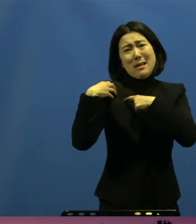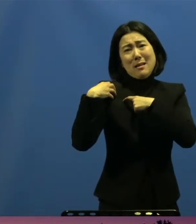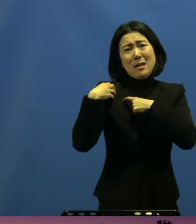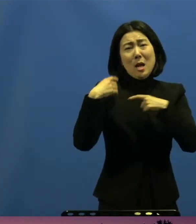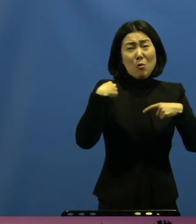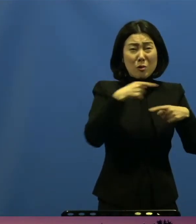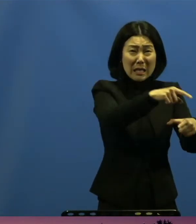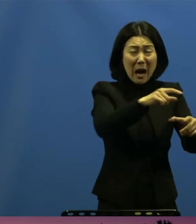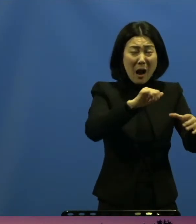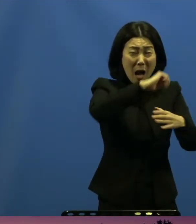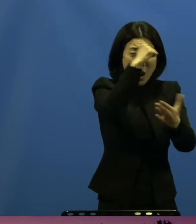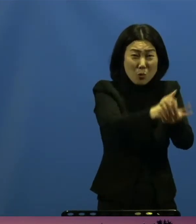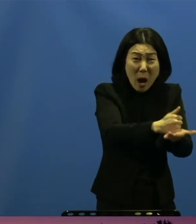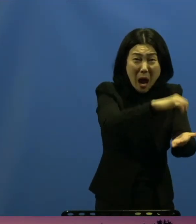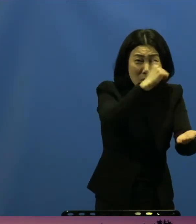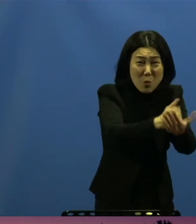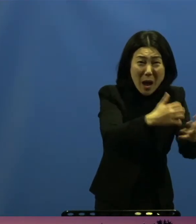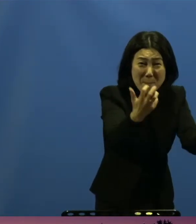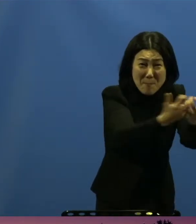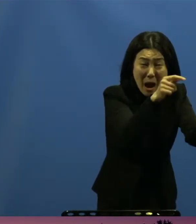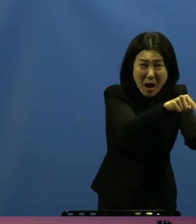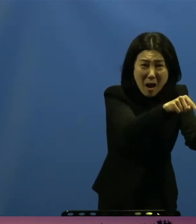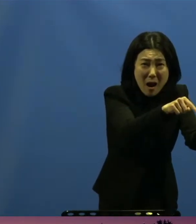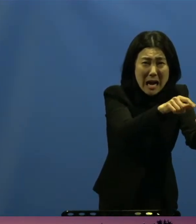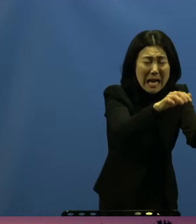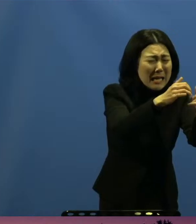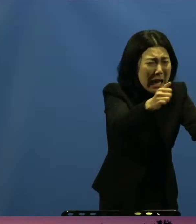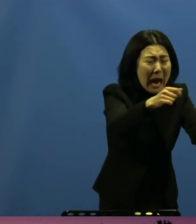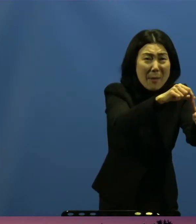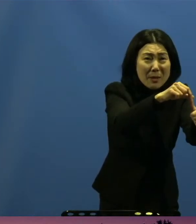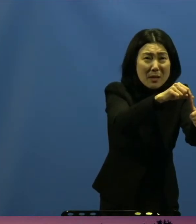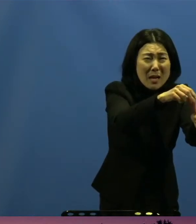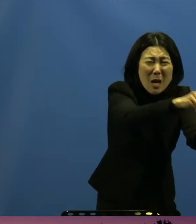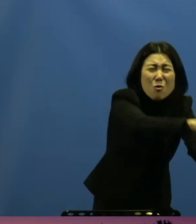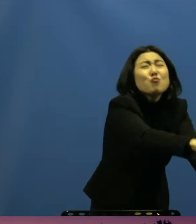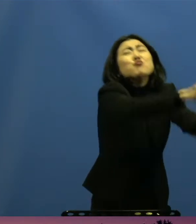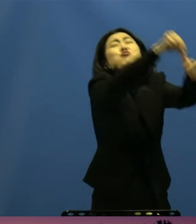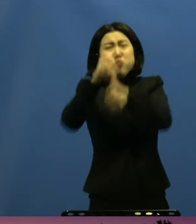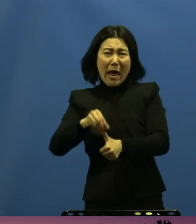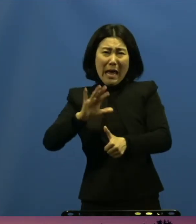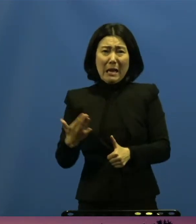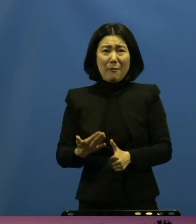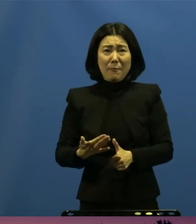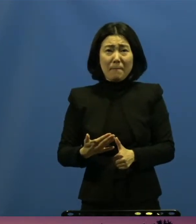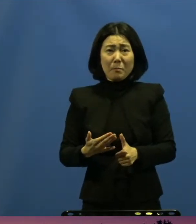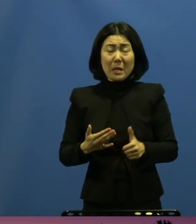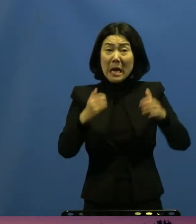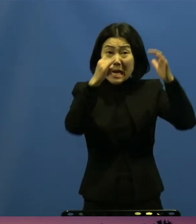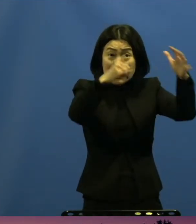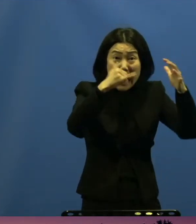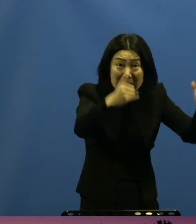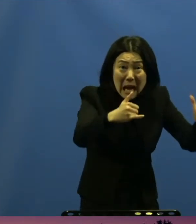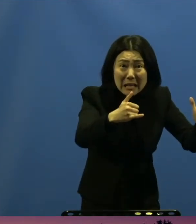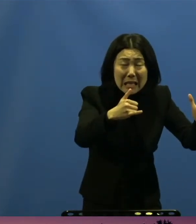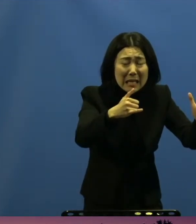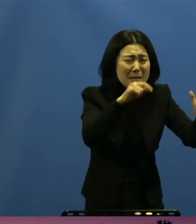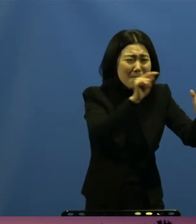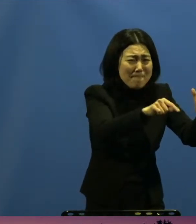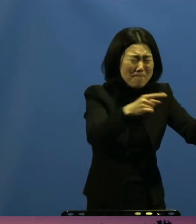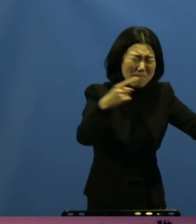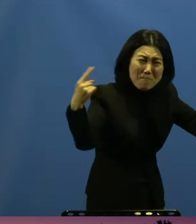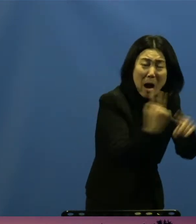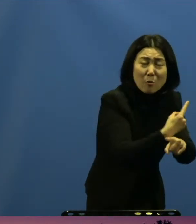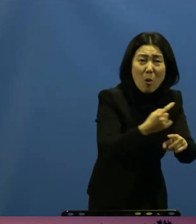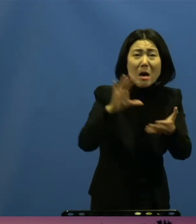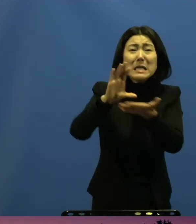우리가 그들을 본받아가면 안 돼요. 그 세상을 닮으면 안 돼요. 세상이 우리를, 그리스도를 닮도록,